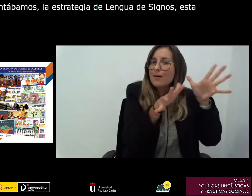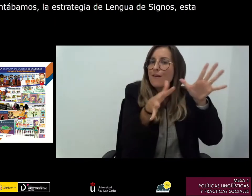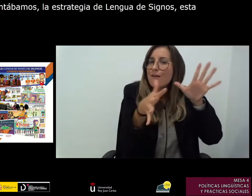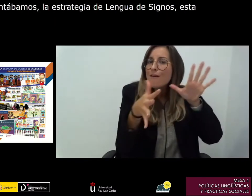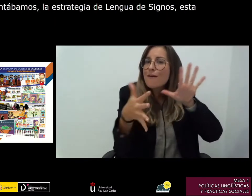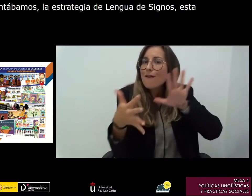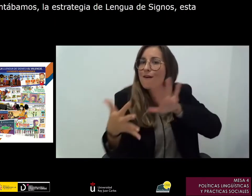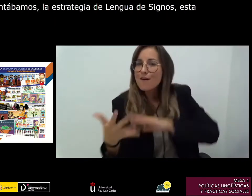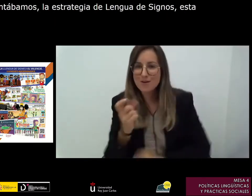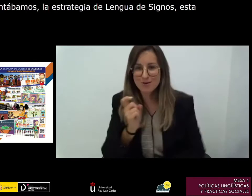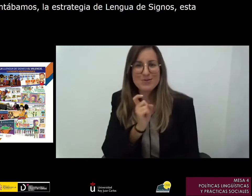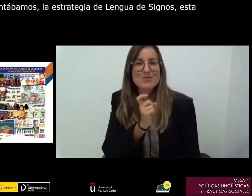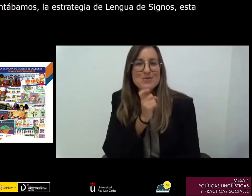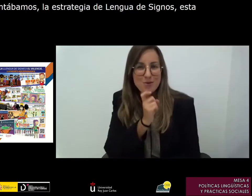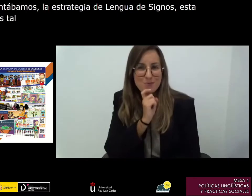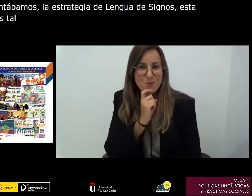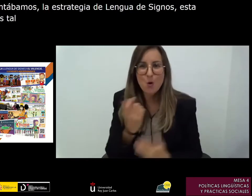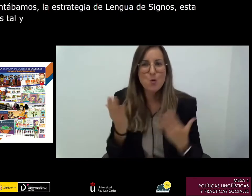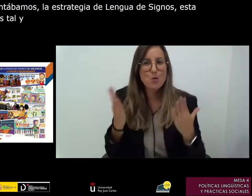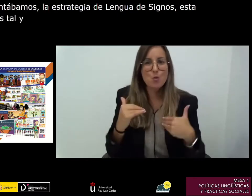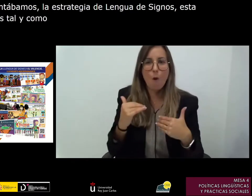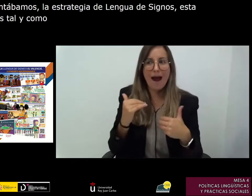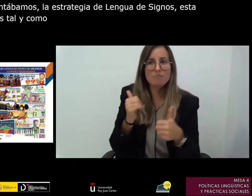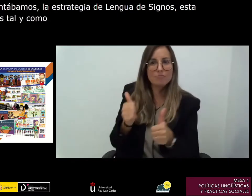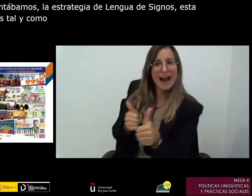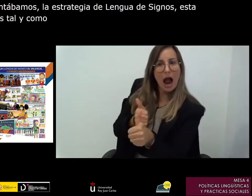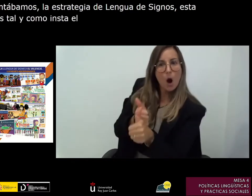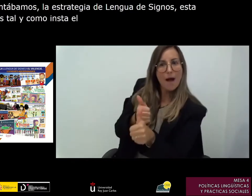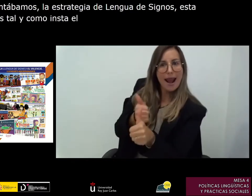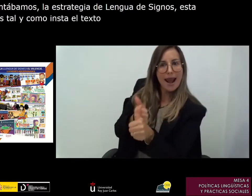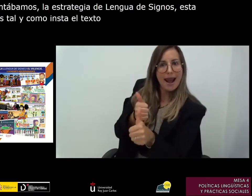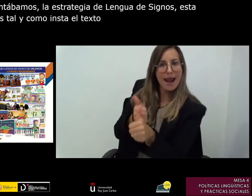es tal y como insta el texto estatutario.